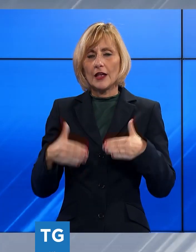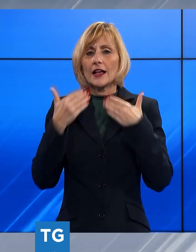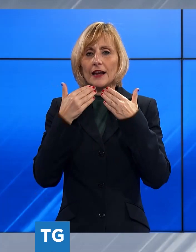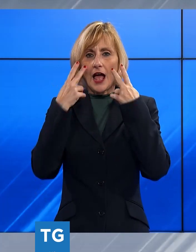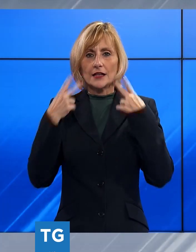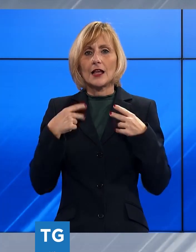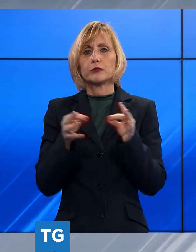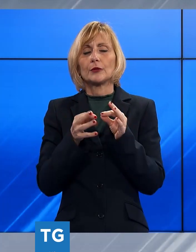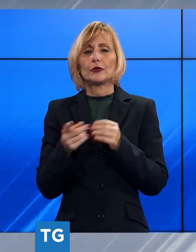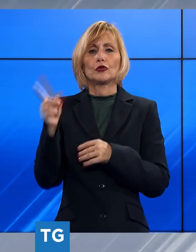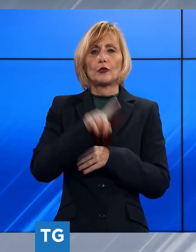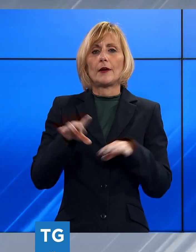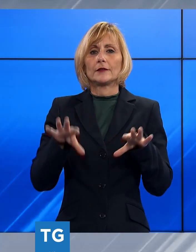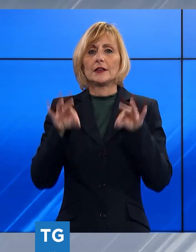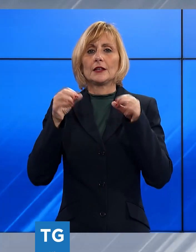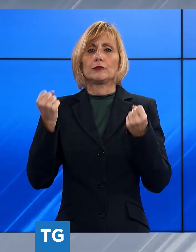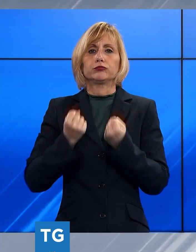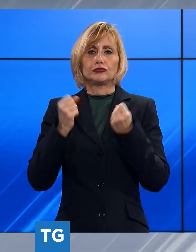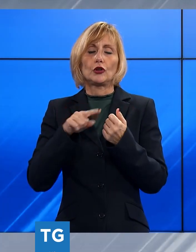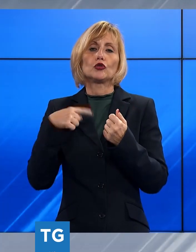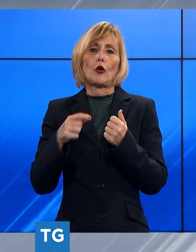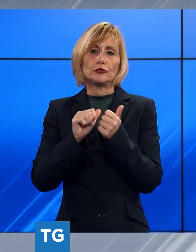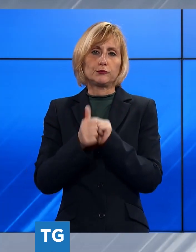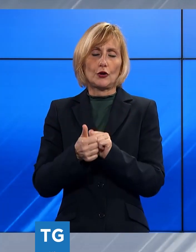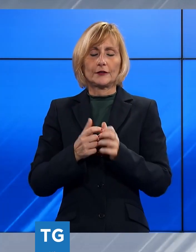break pubblicitario e subito dopo lo sport